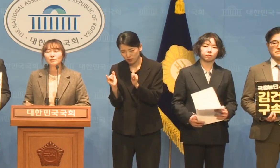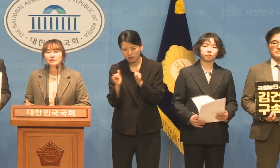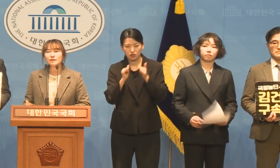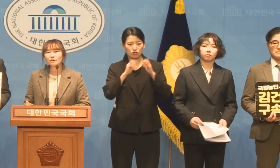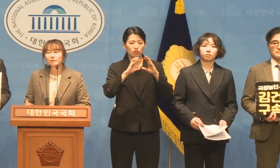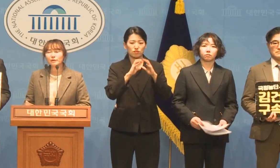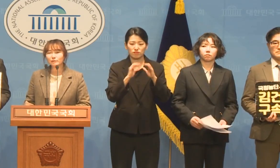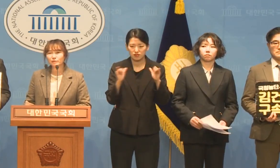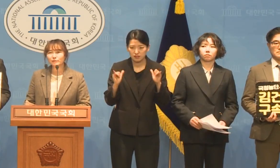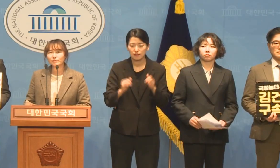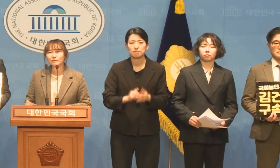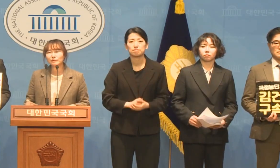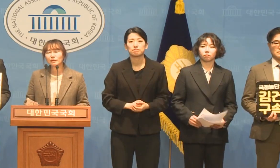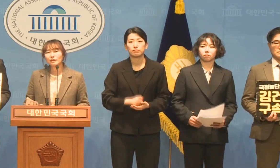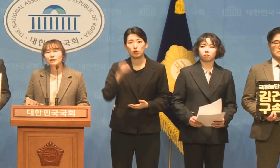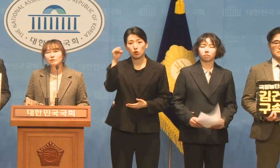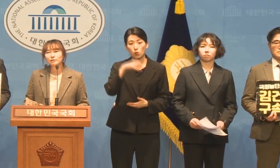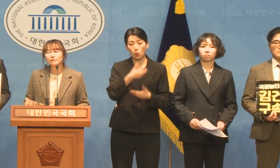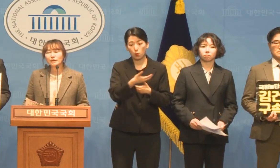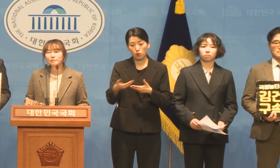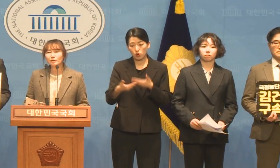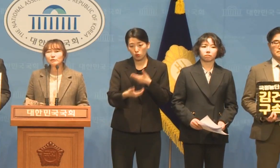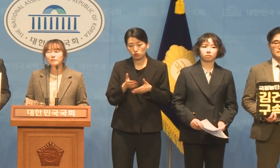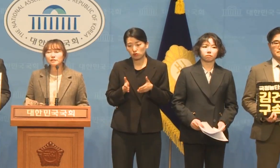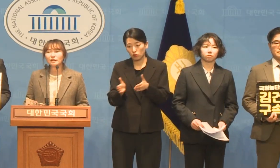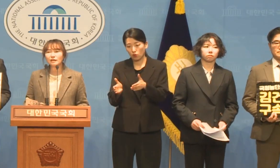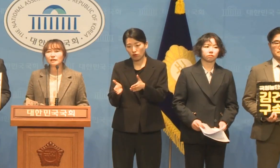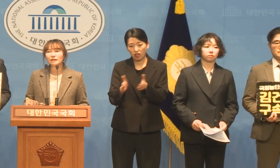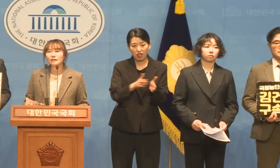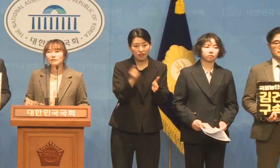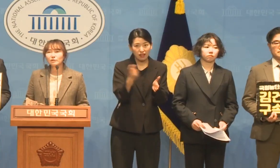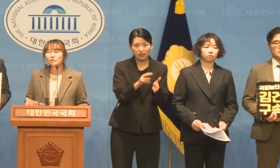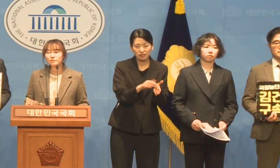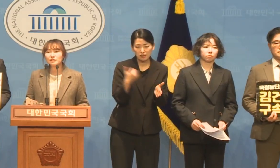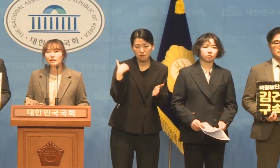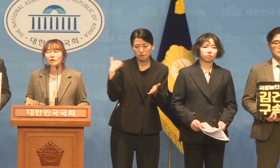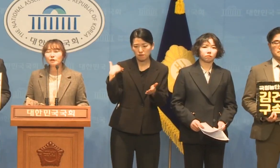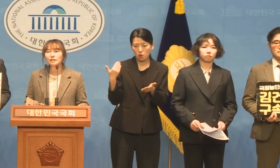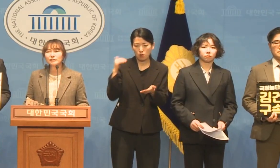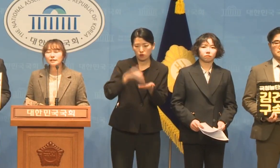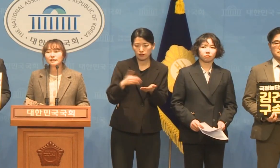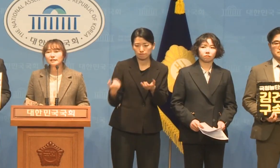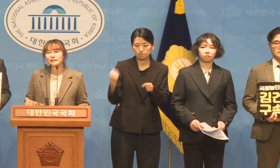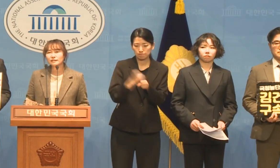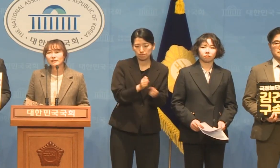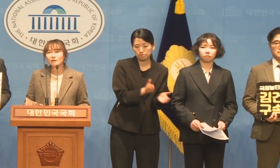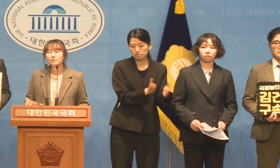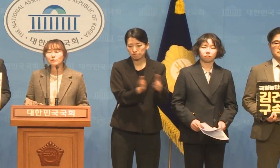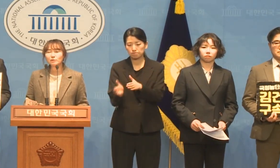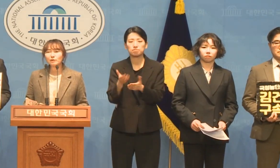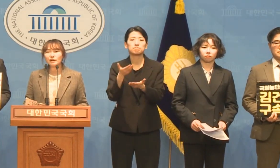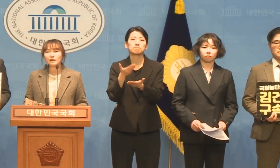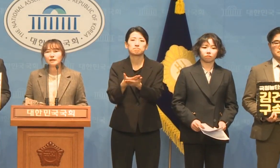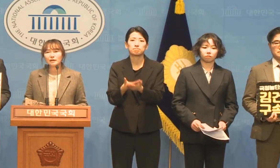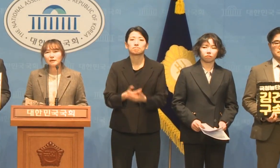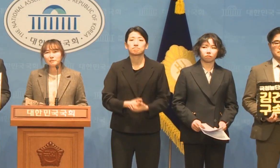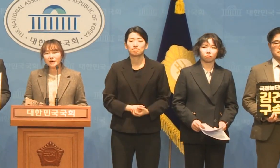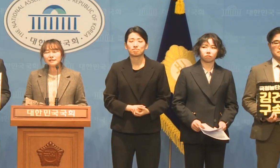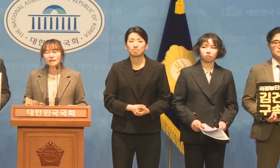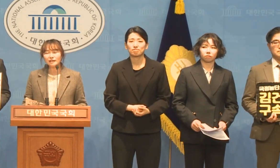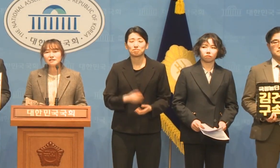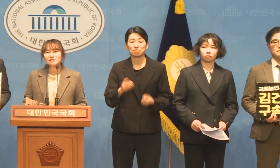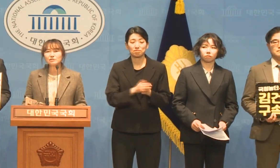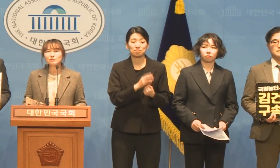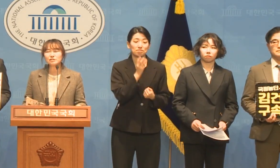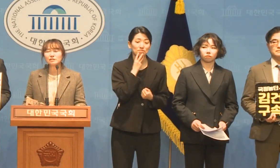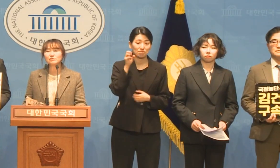고속도로를 원상 회복하고 또 양평 국민들의 그리고 국민들의 염원에 따라 고속도로가